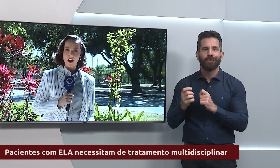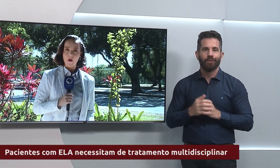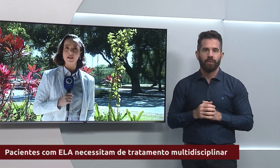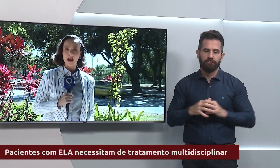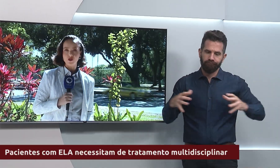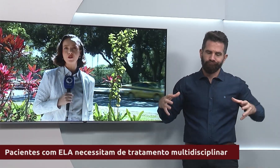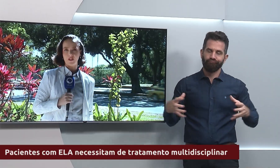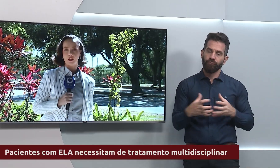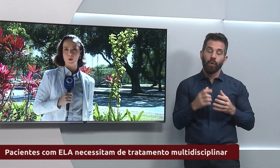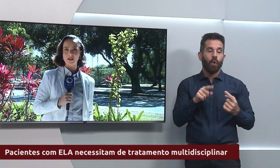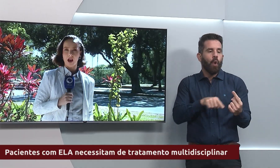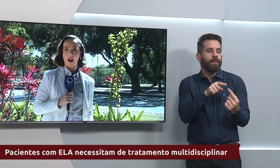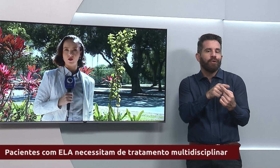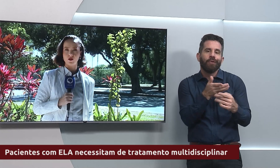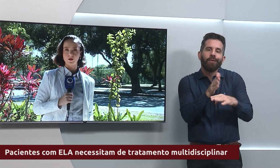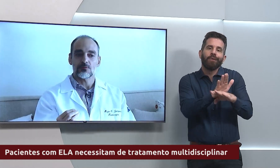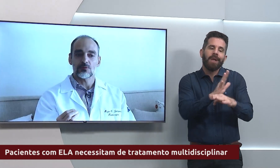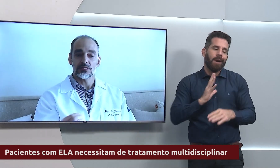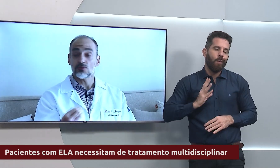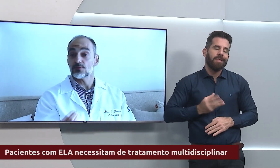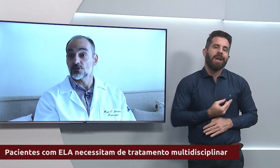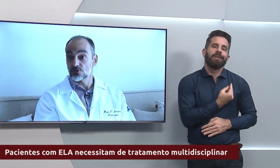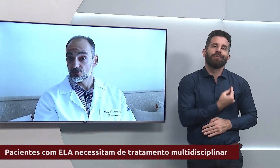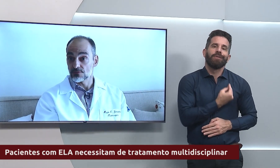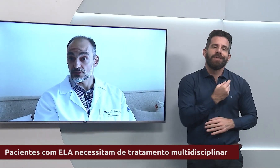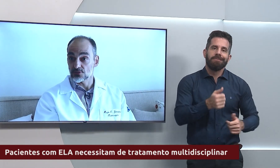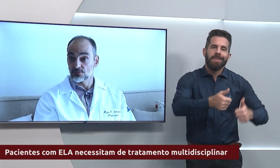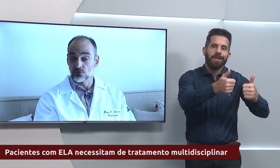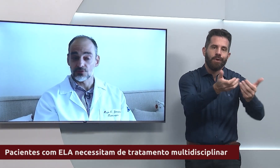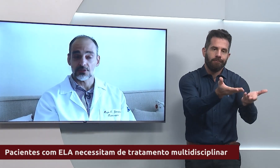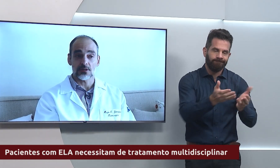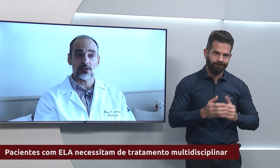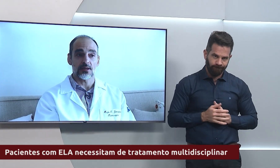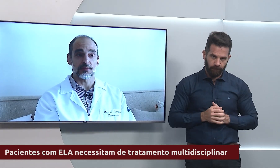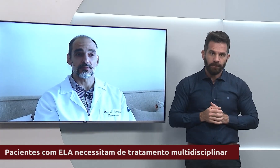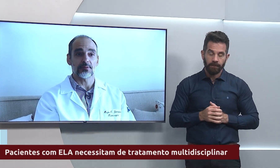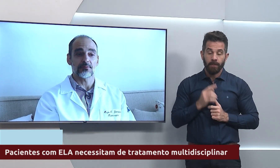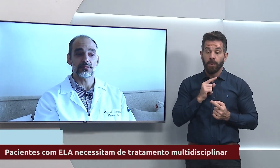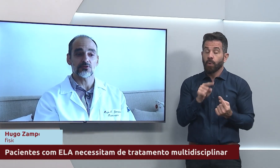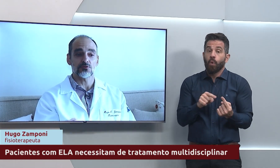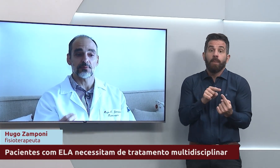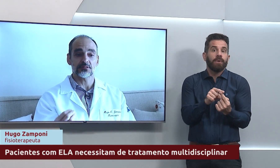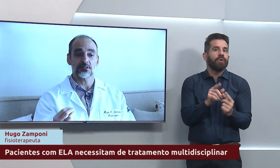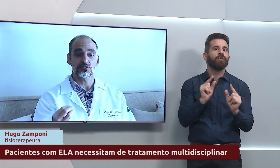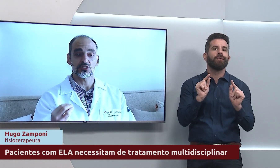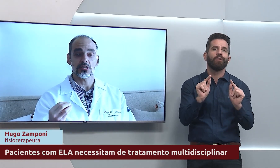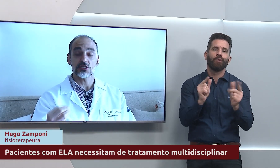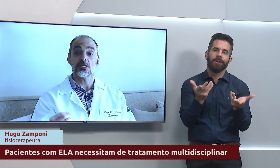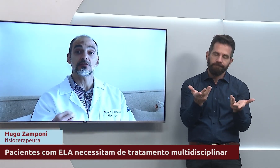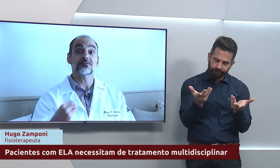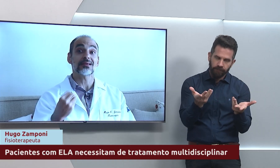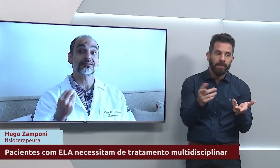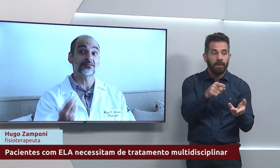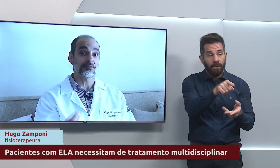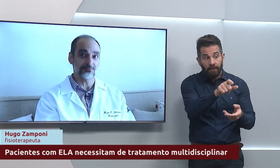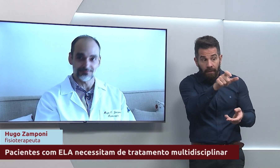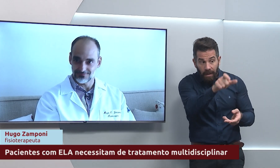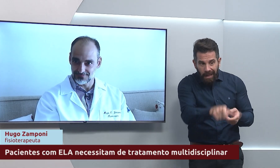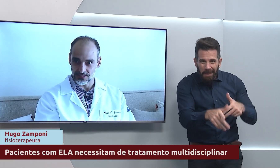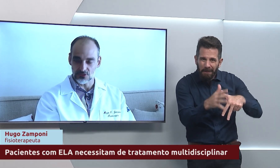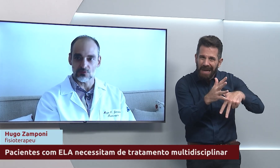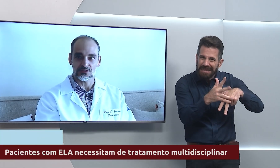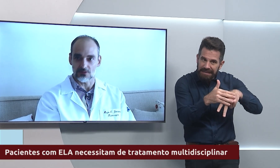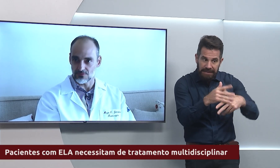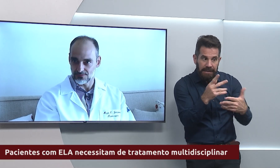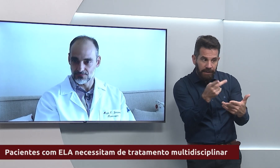melhorar a qualidade de vida do paciente. O grande objetivo que a gente busca é, primeiramente, que o paciente entenda